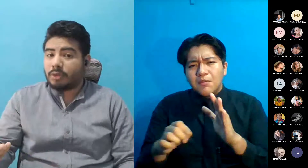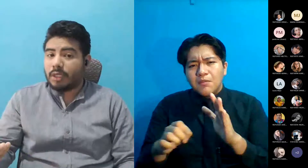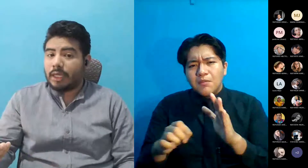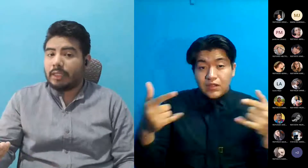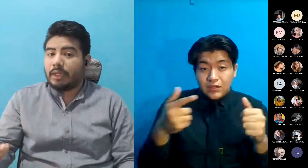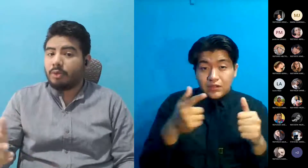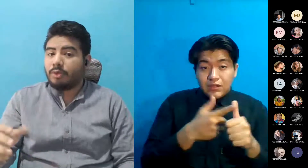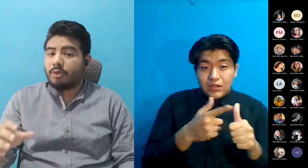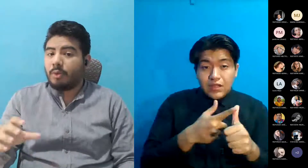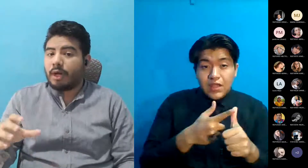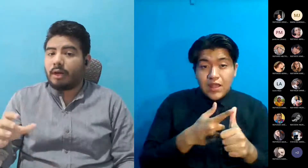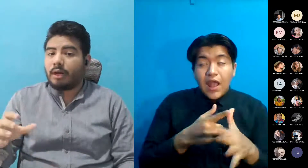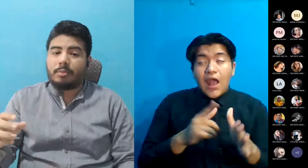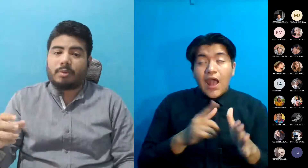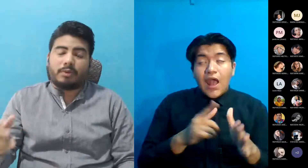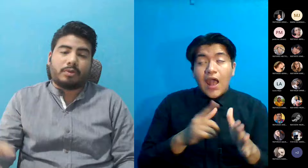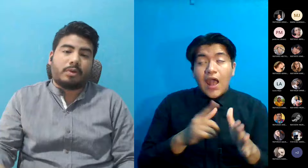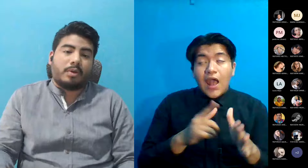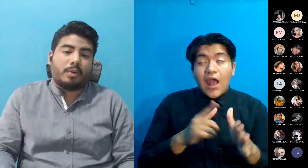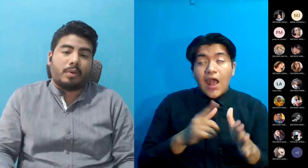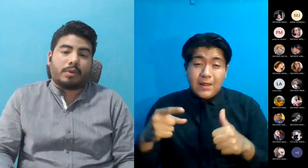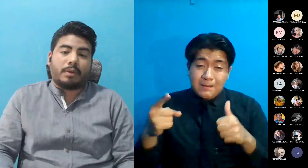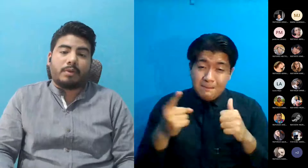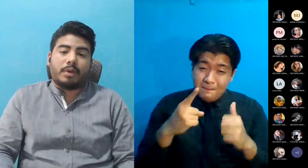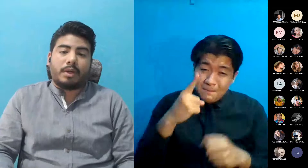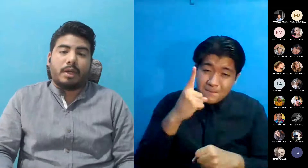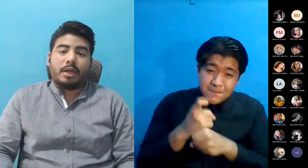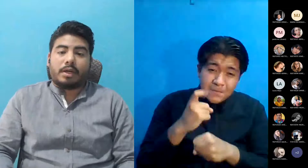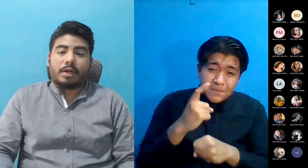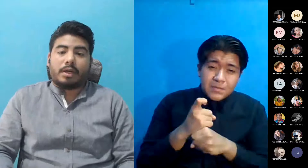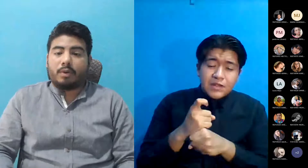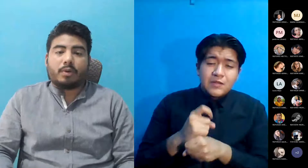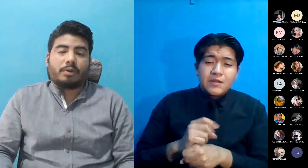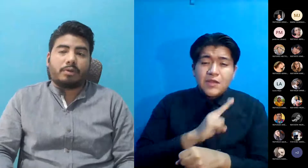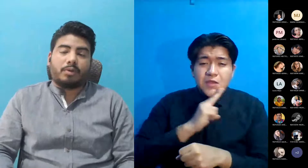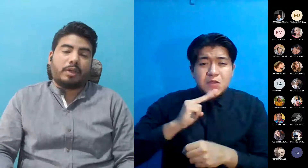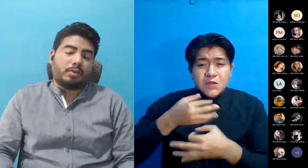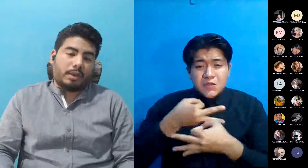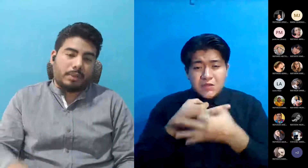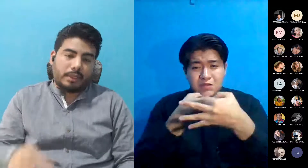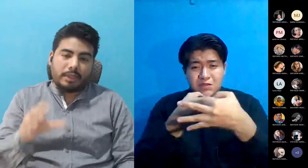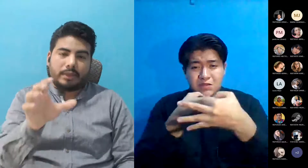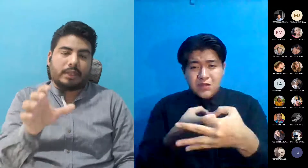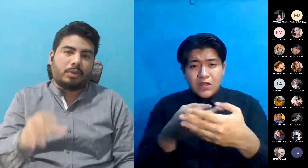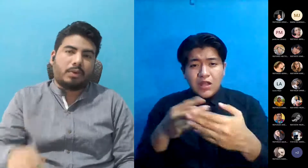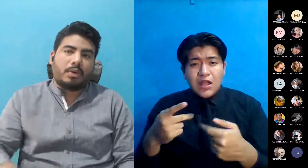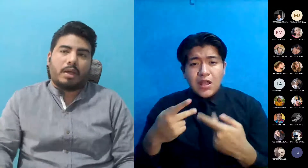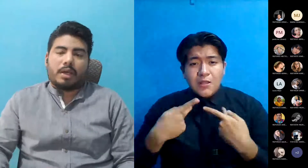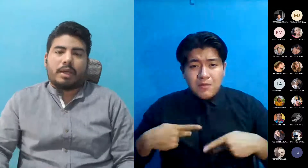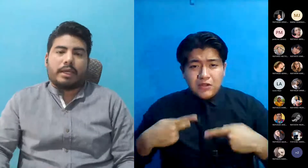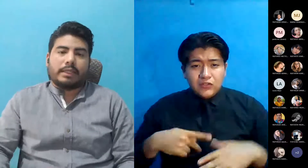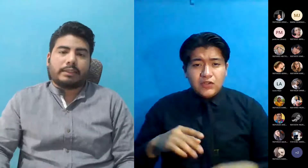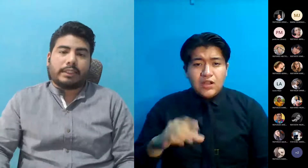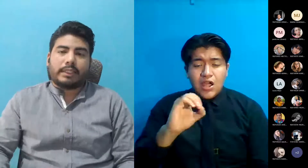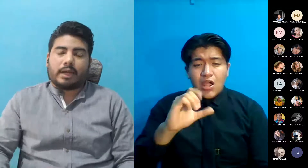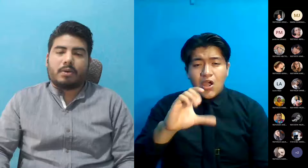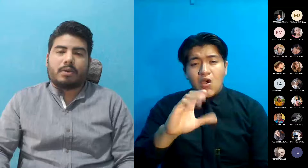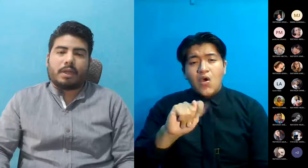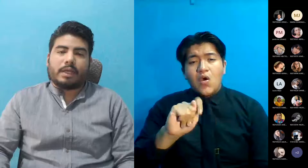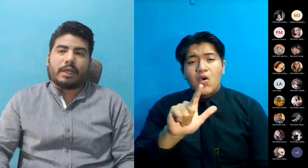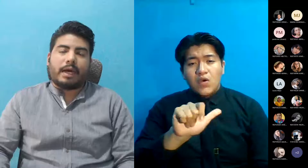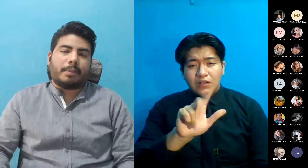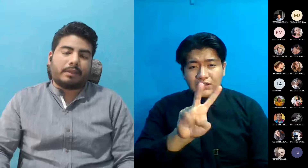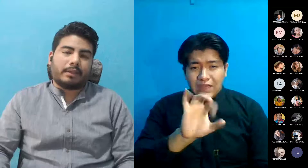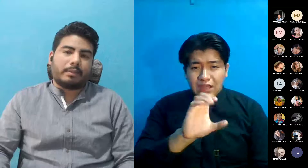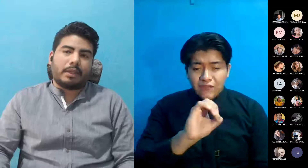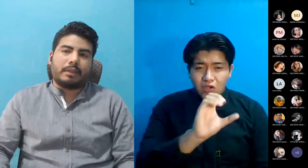noticiero de sordos del mundo estuvo a cargo del profesor Octavio Herrera Orozco. Eso también, este dato se